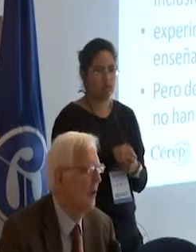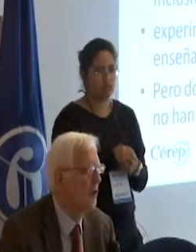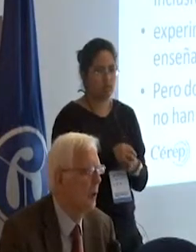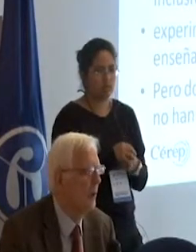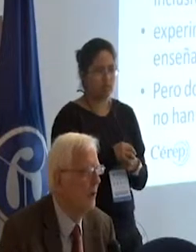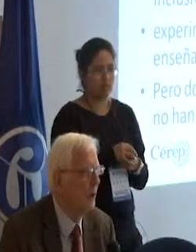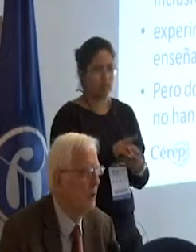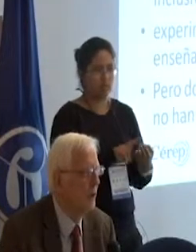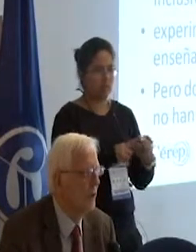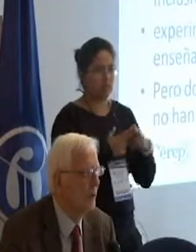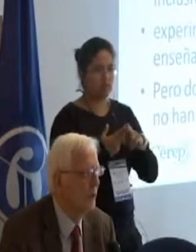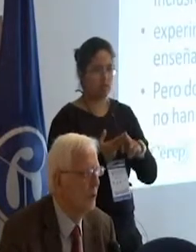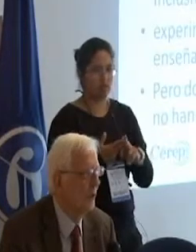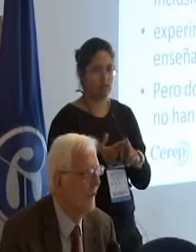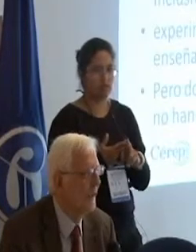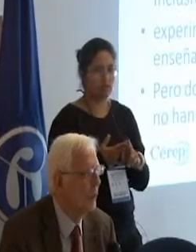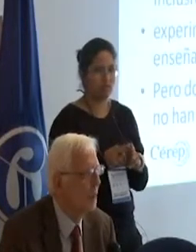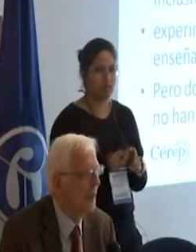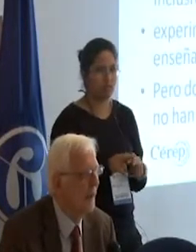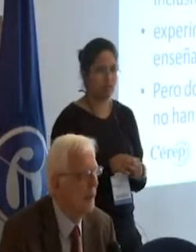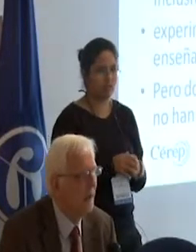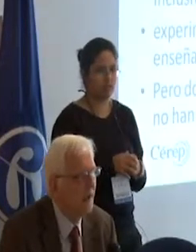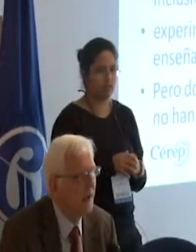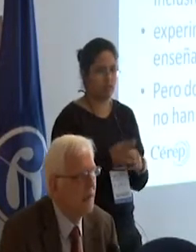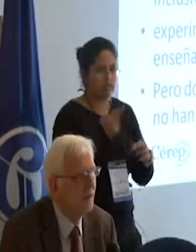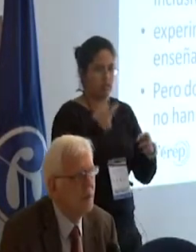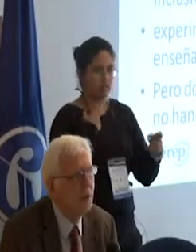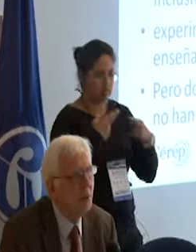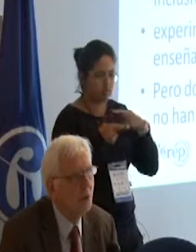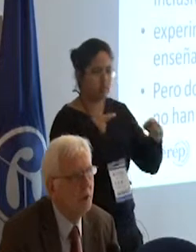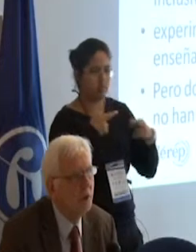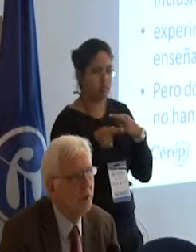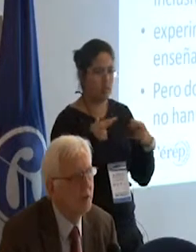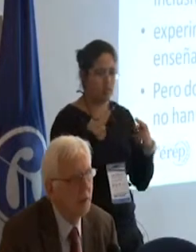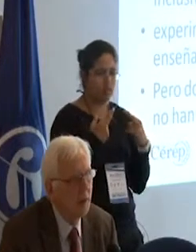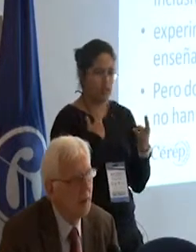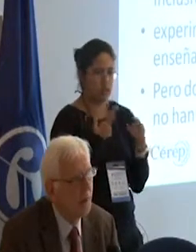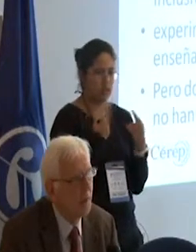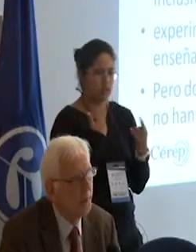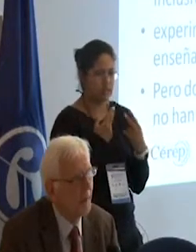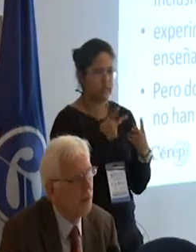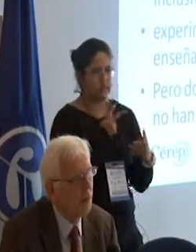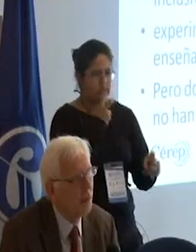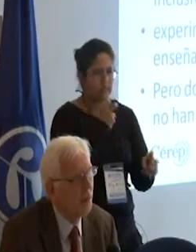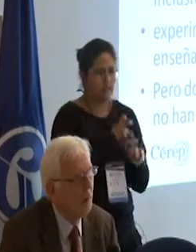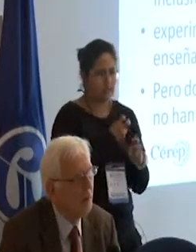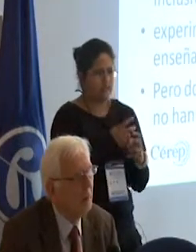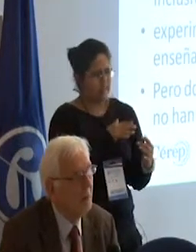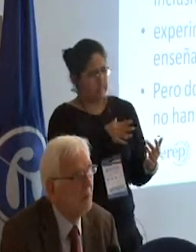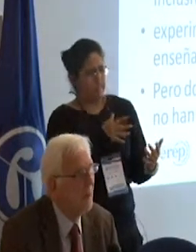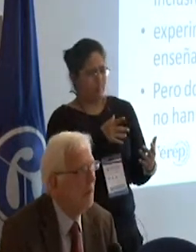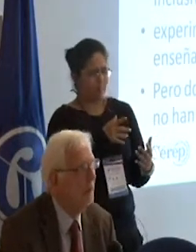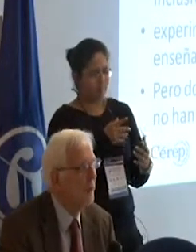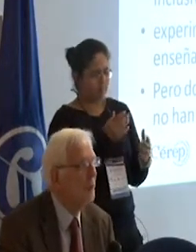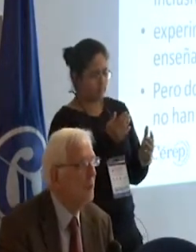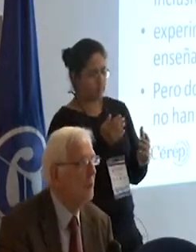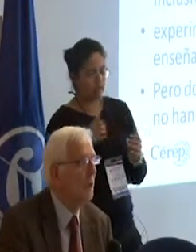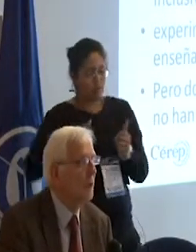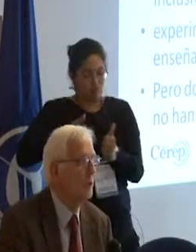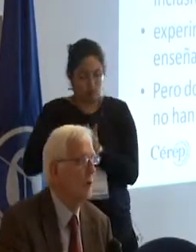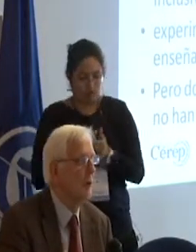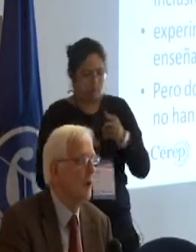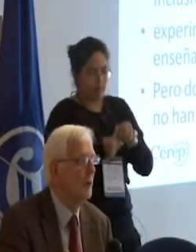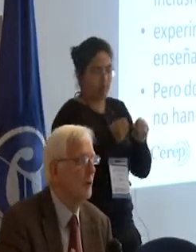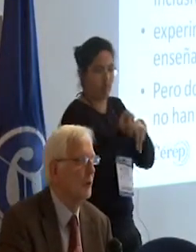son conflictivas. Son conflictivas entre los auxiliares y los docentes.